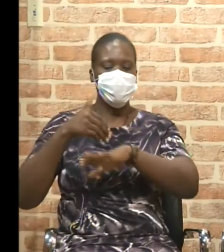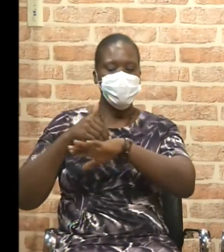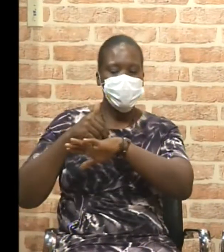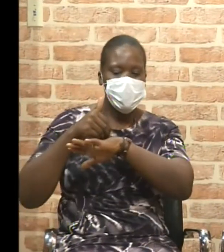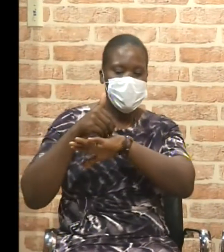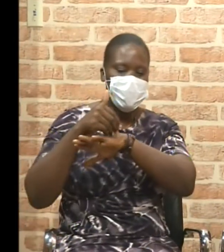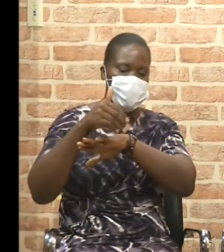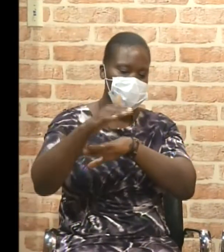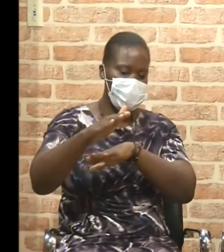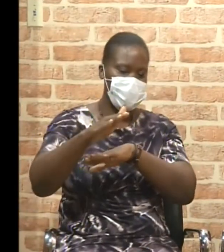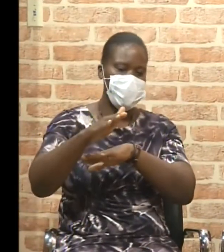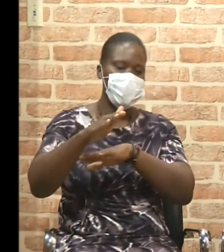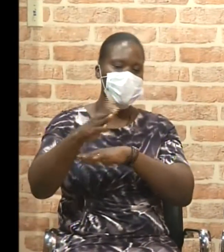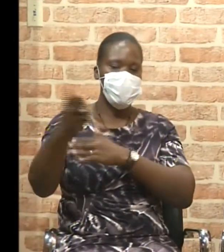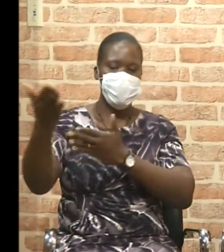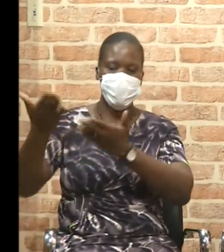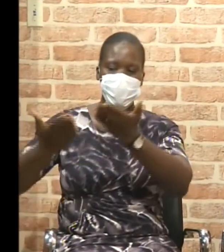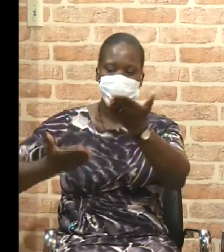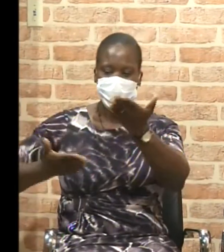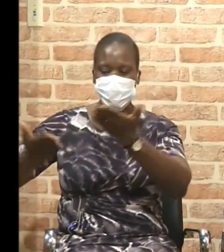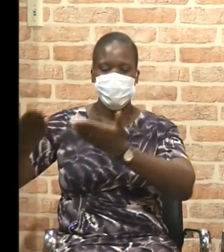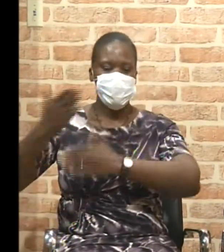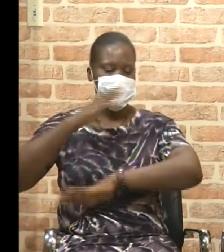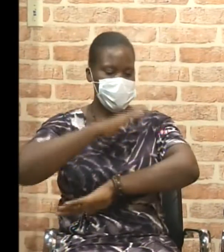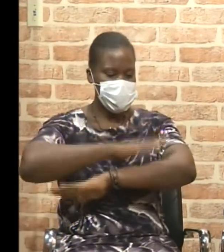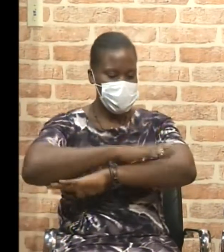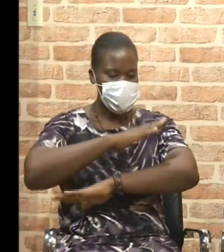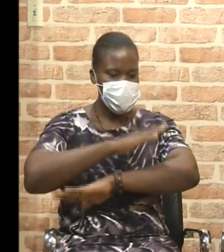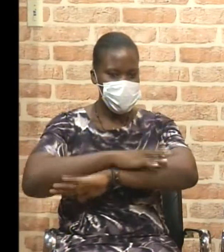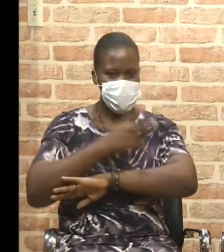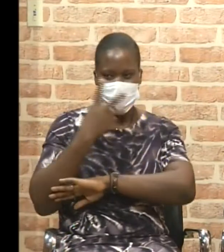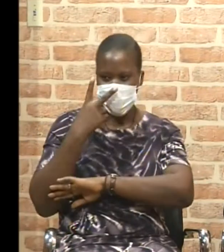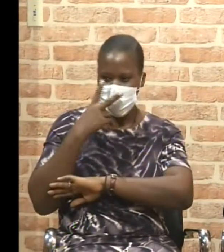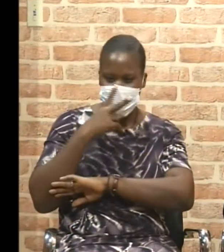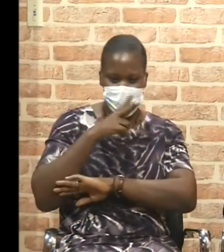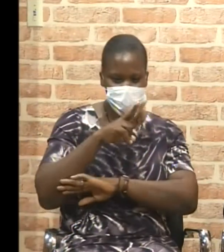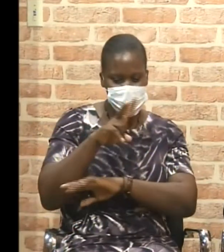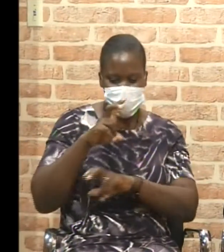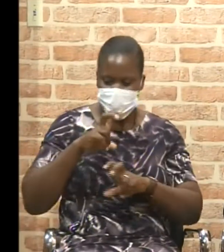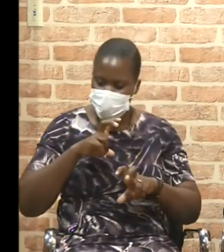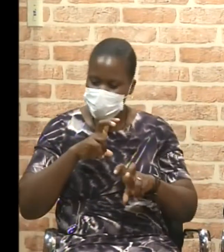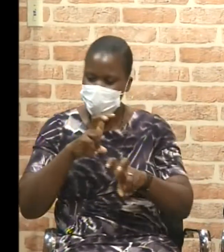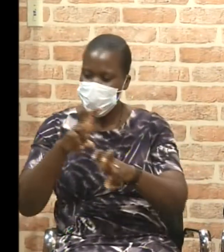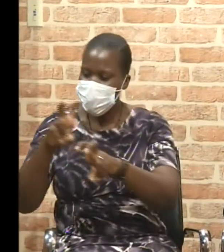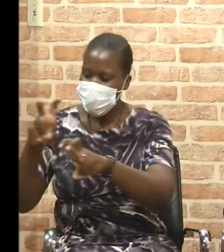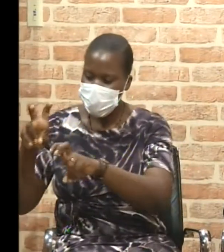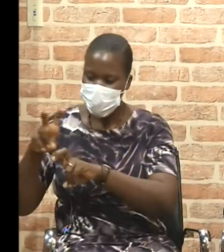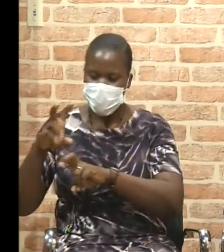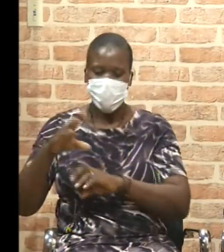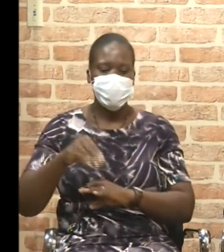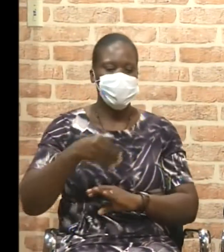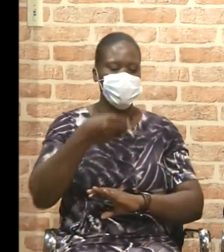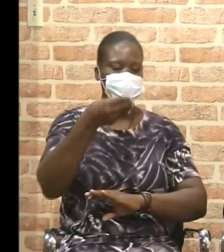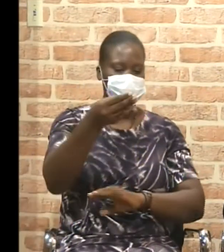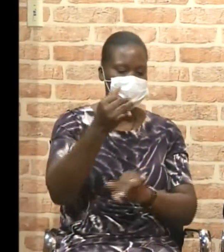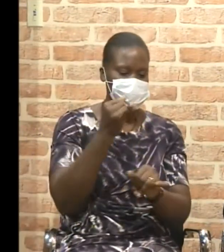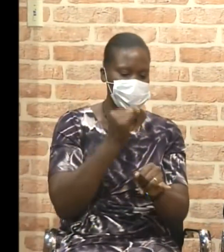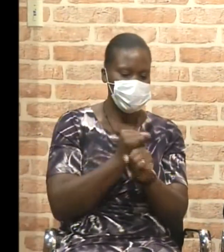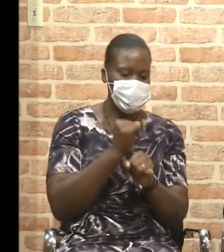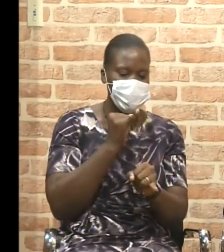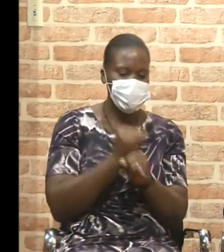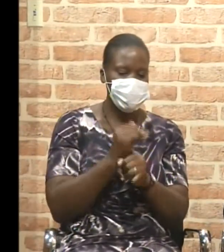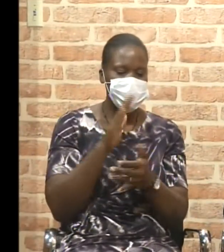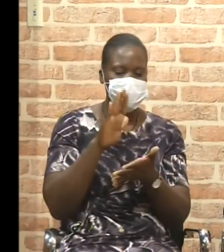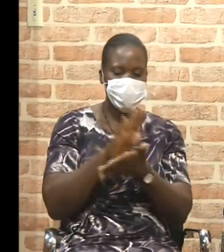nous avons délégué un service dans le bureau. Pour venir auditer et puis pour remettre et institution un